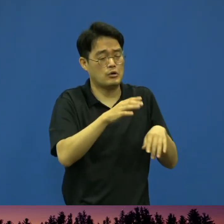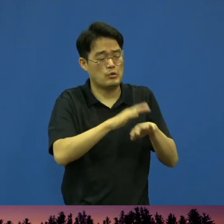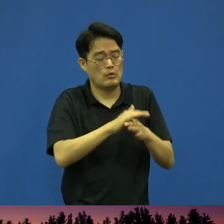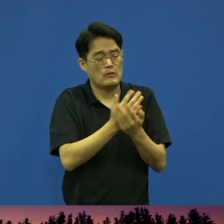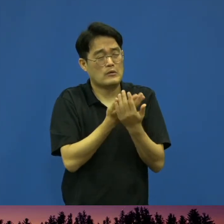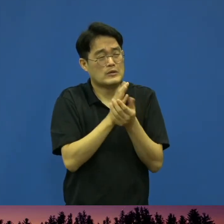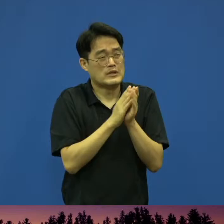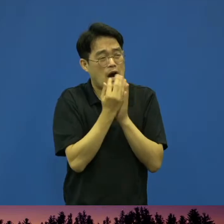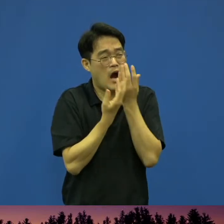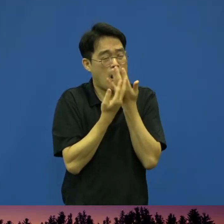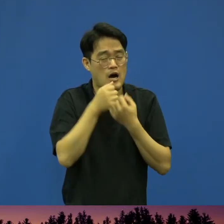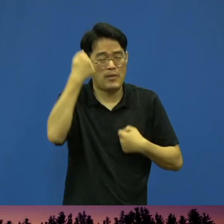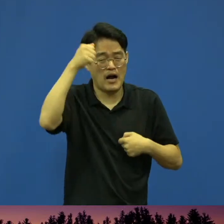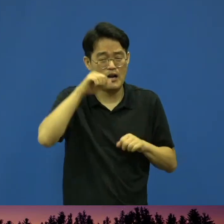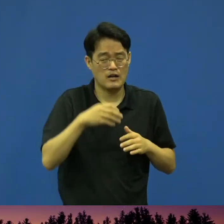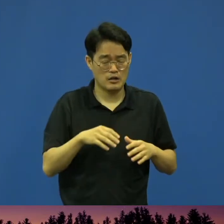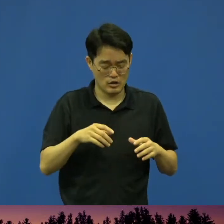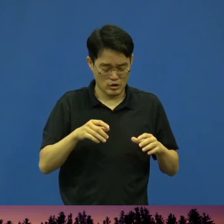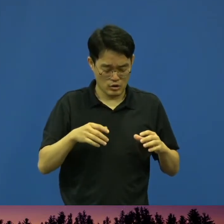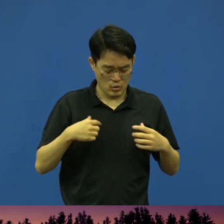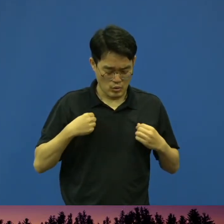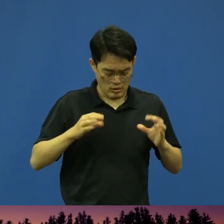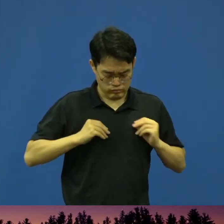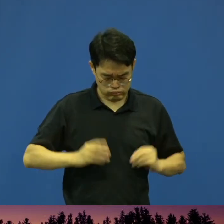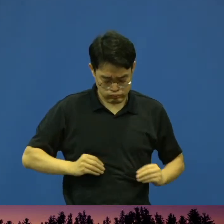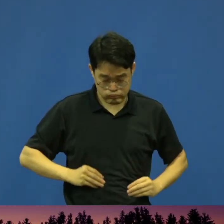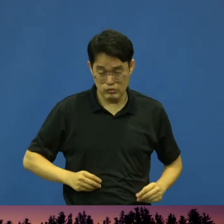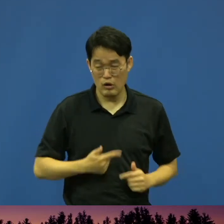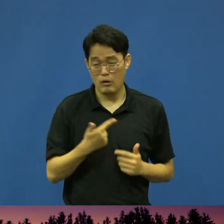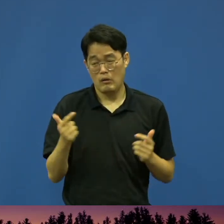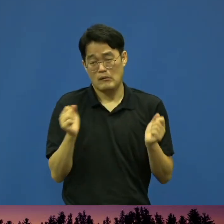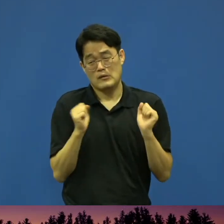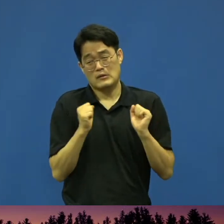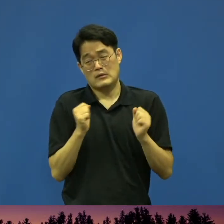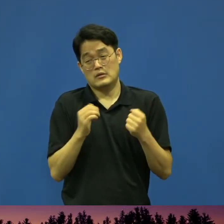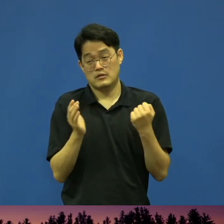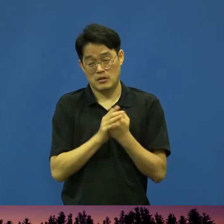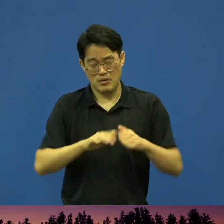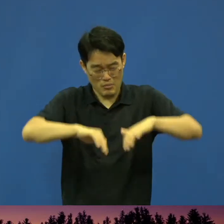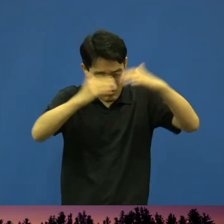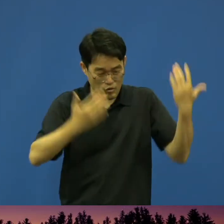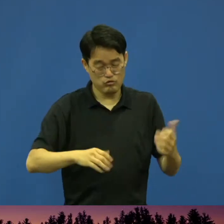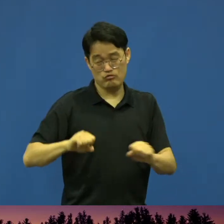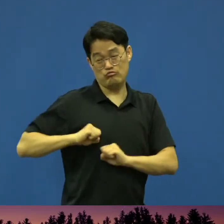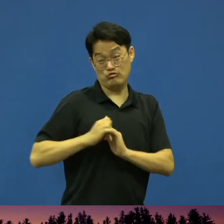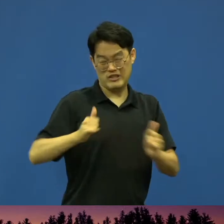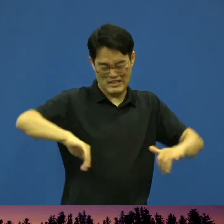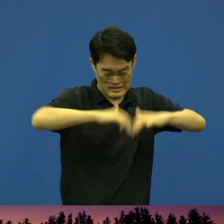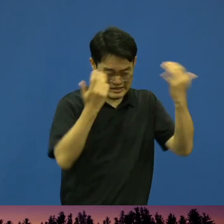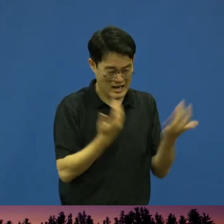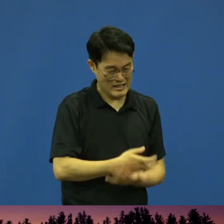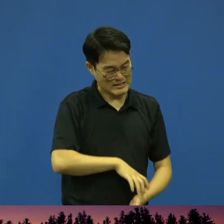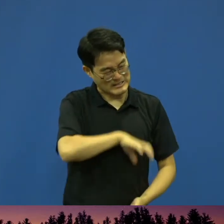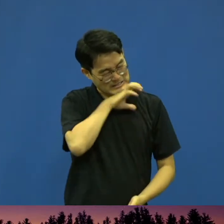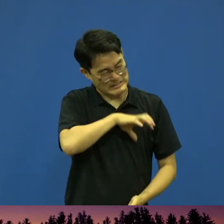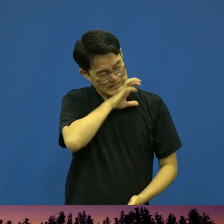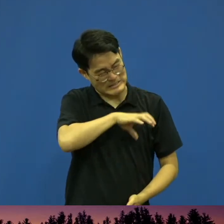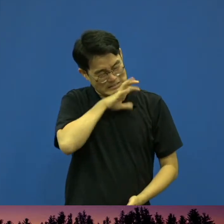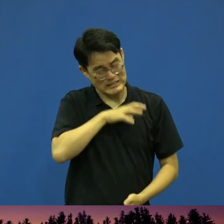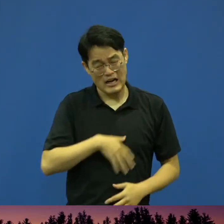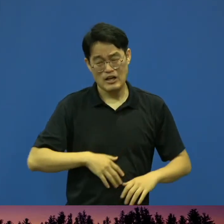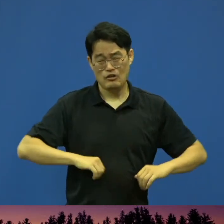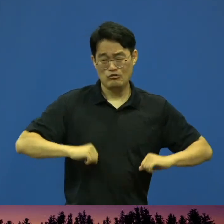비까지 오니까 옷도 젖고 마음이 참 쉽지 않은 거죠. 그래서 모든 부대원들이 불평하기 시작했습니다. 비까지 내리다니,